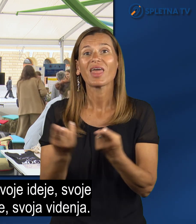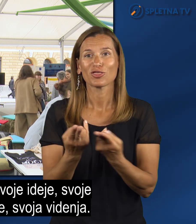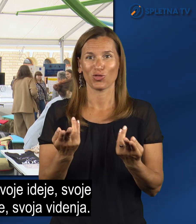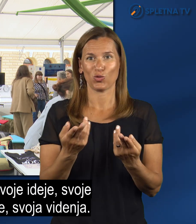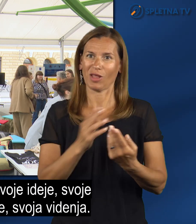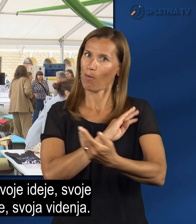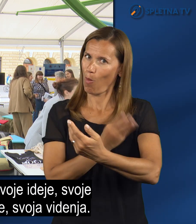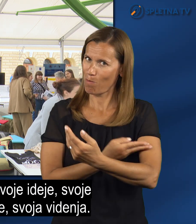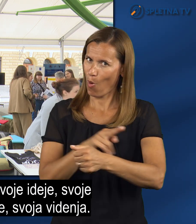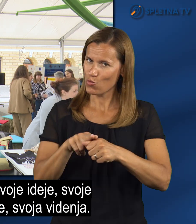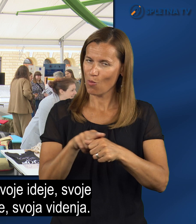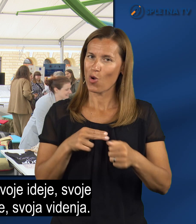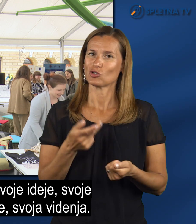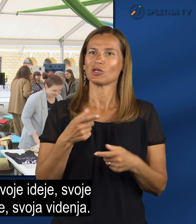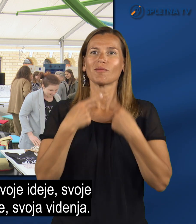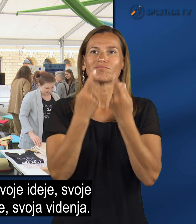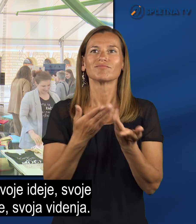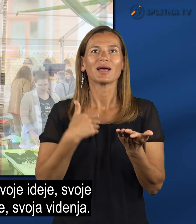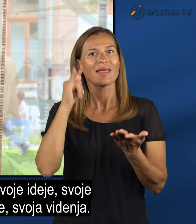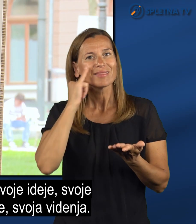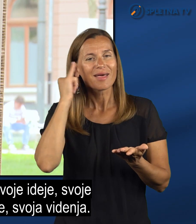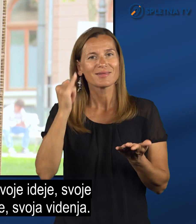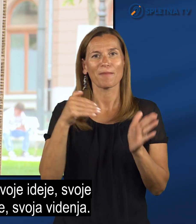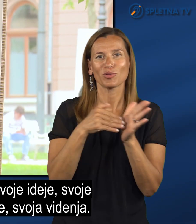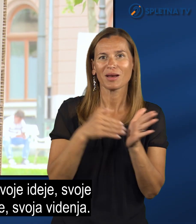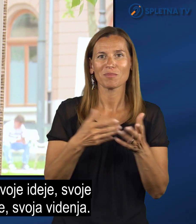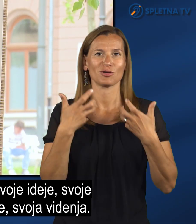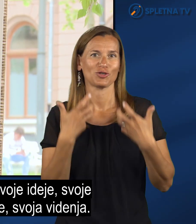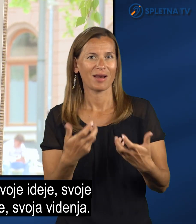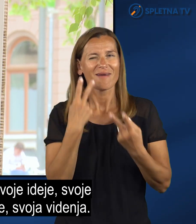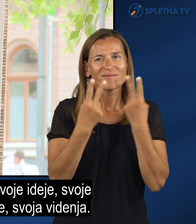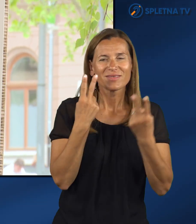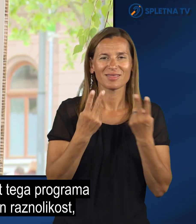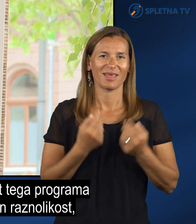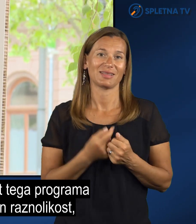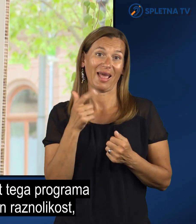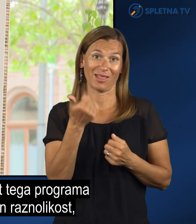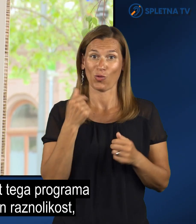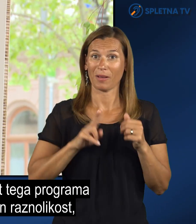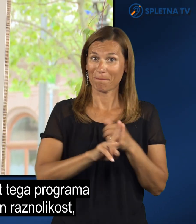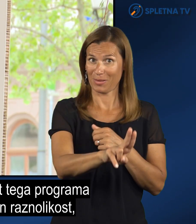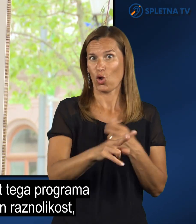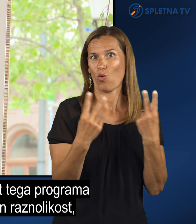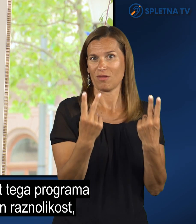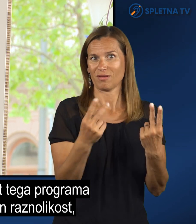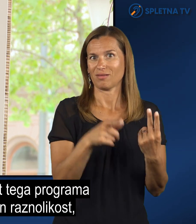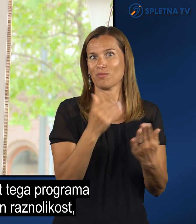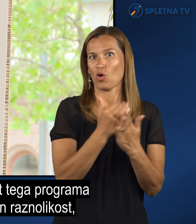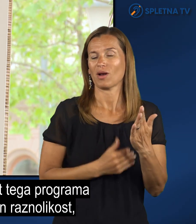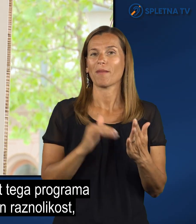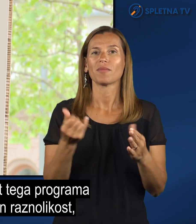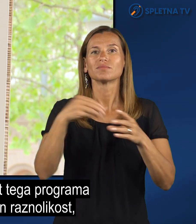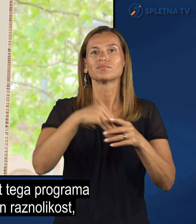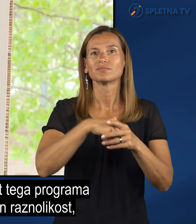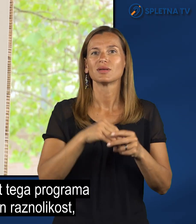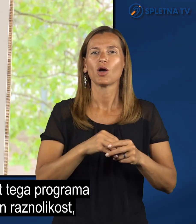opolnomoči, da lahko izrazijo svoje ideje, svoje potrebe, svoje želje, svoje videnja. Ena izmed prioritet tega programa